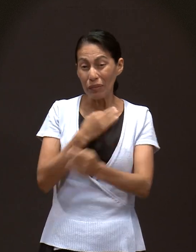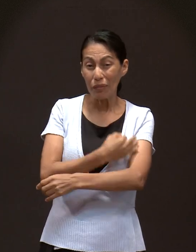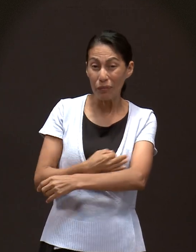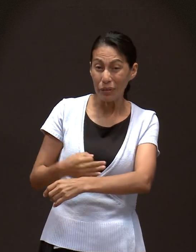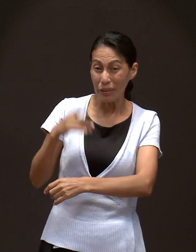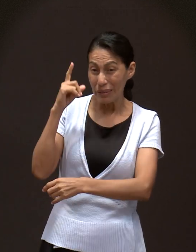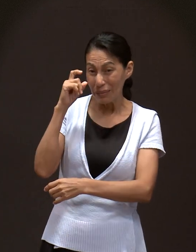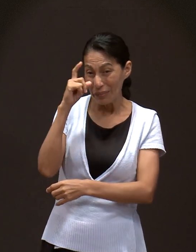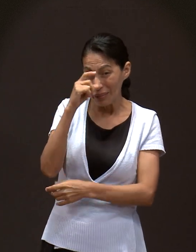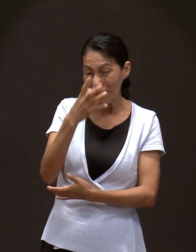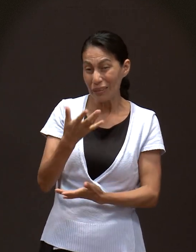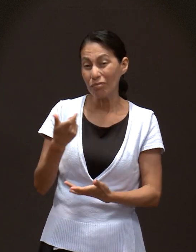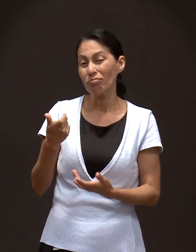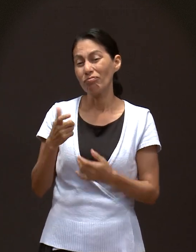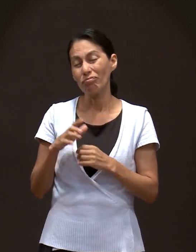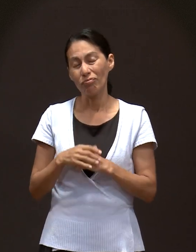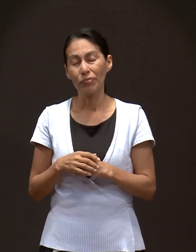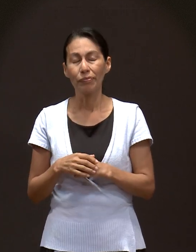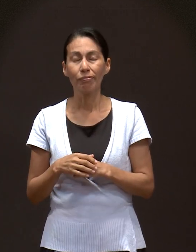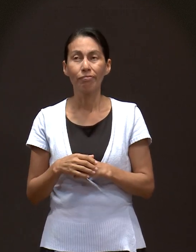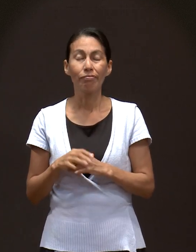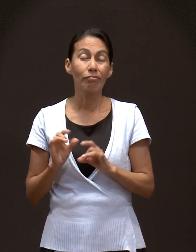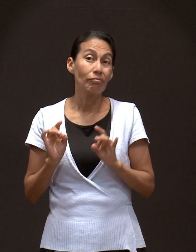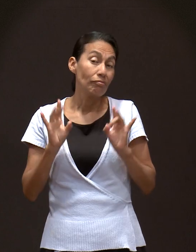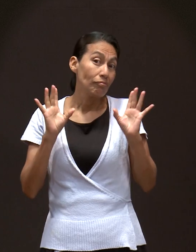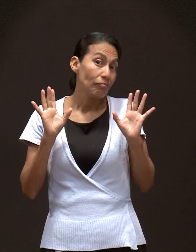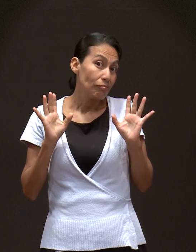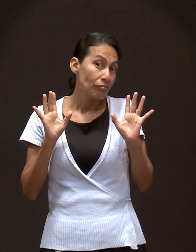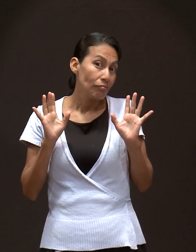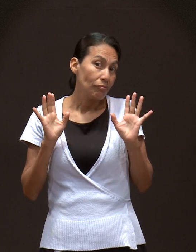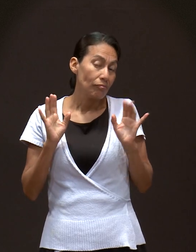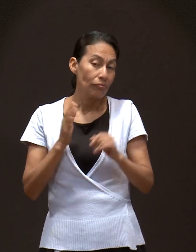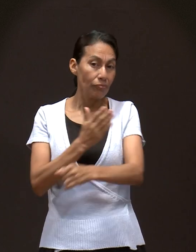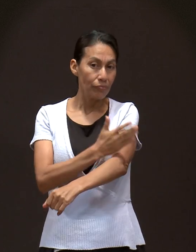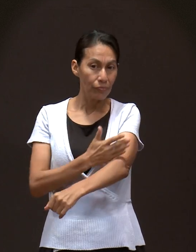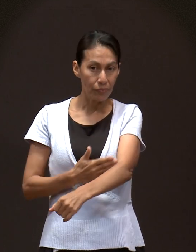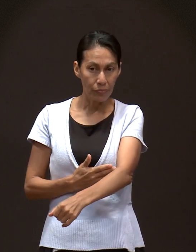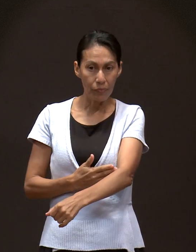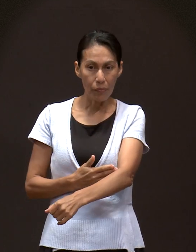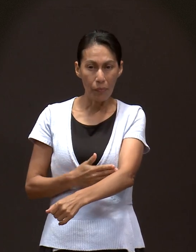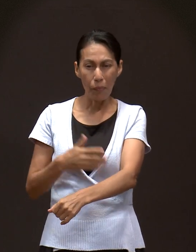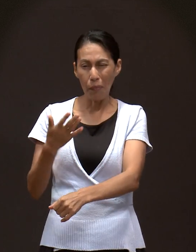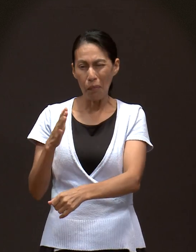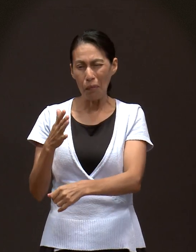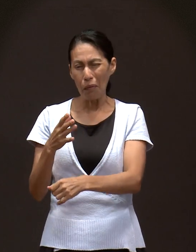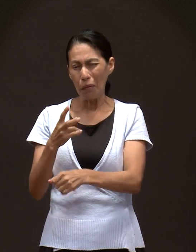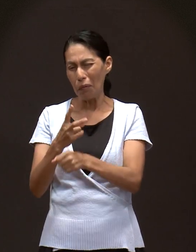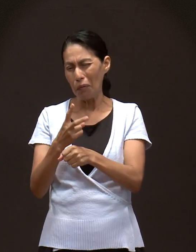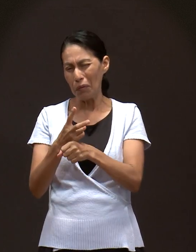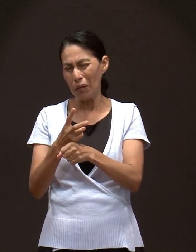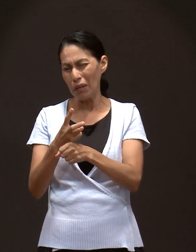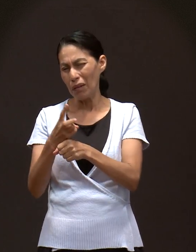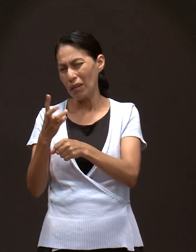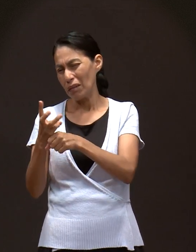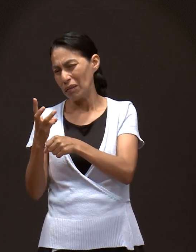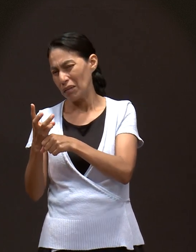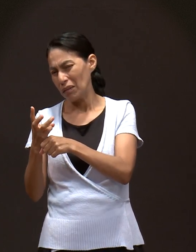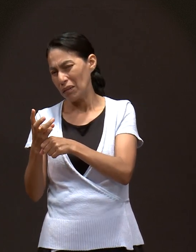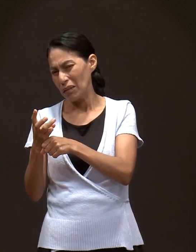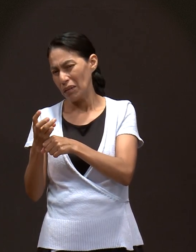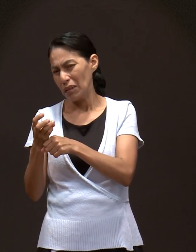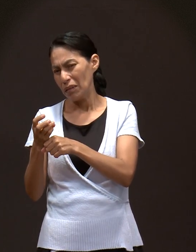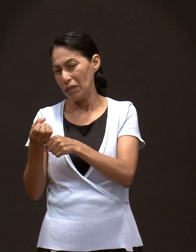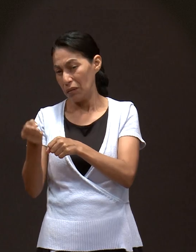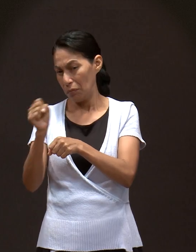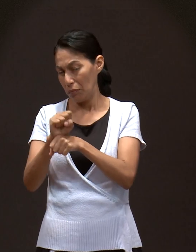por el hecho de que no había colportado. Entonces, una tarde, me acuerdo, como de la segunda o tercera semana